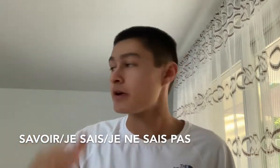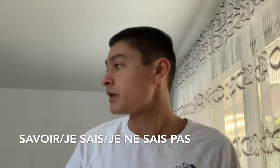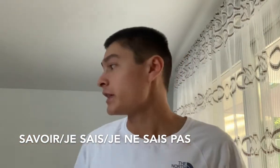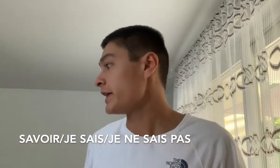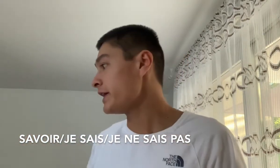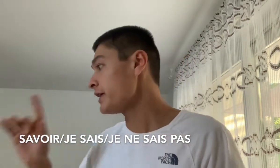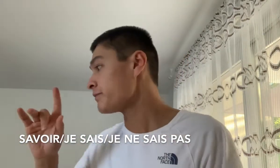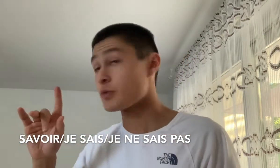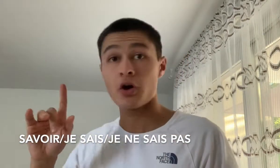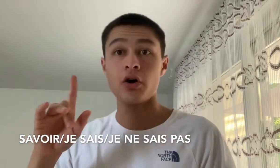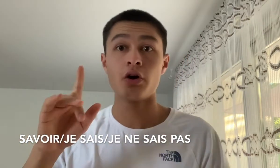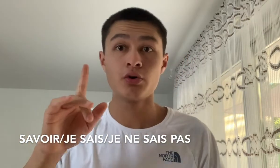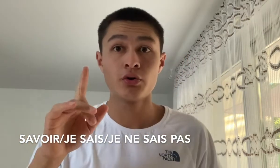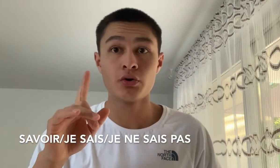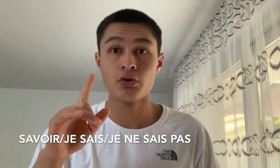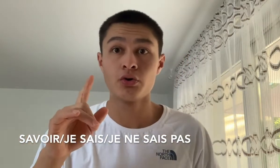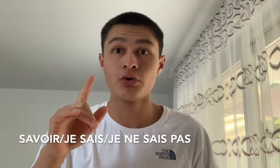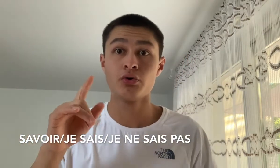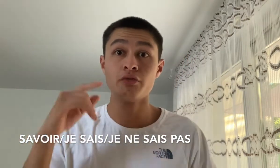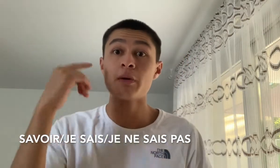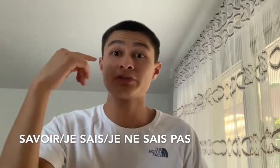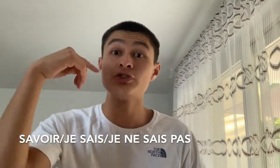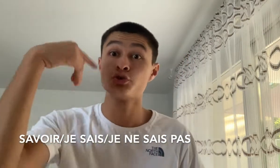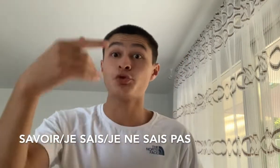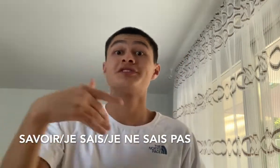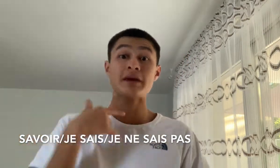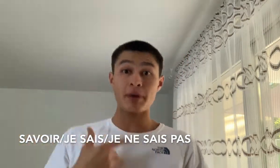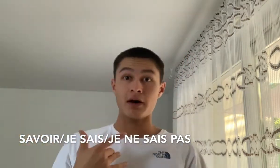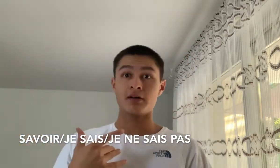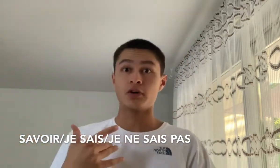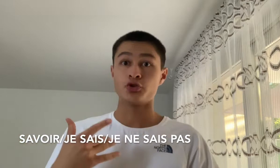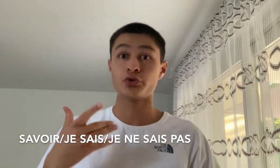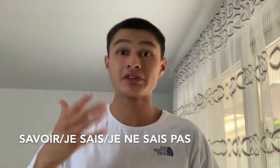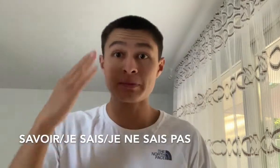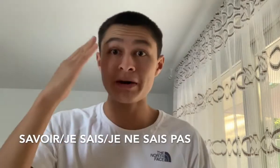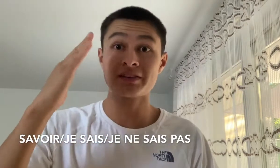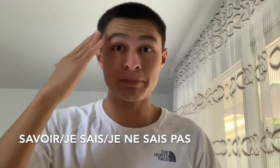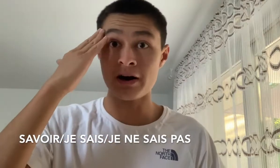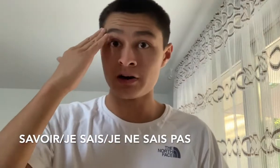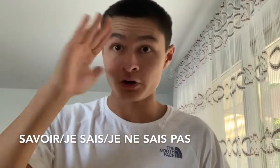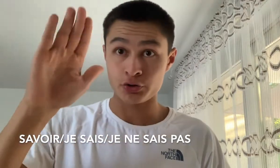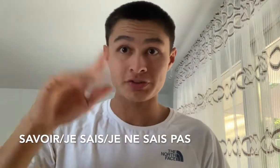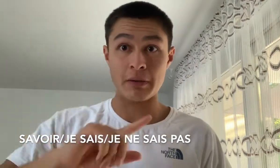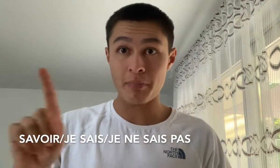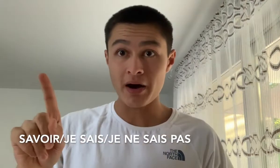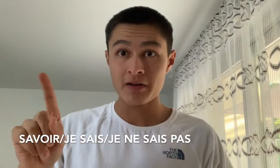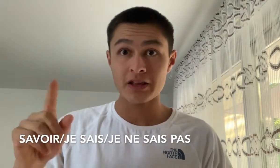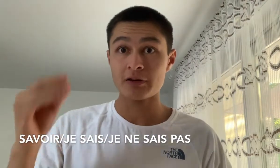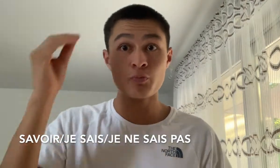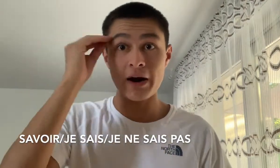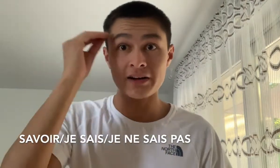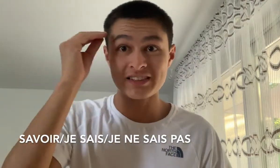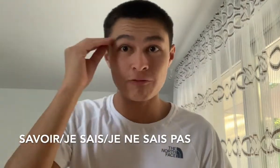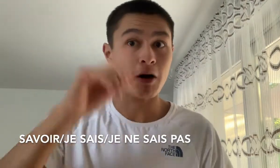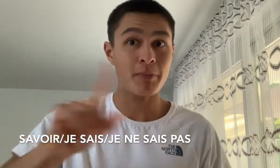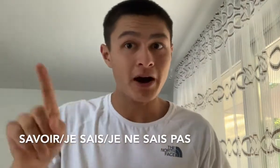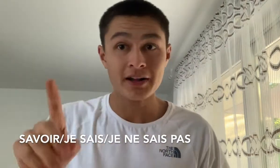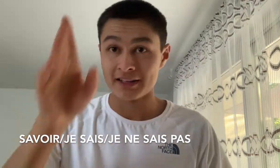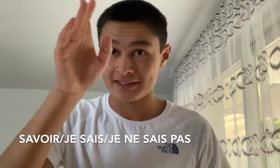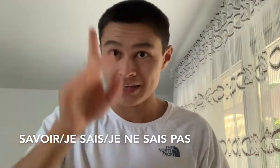Et le verbe aussi, je ne sais pas, je ne sais pas, c'est pas je sais pas ou pas savoir pas, c